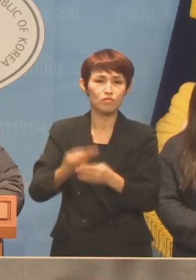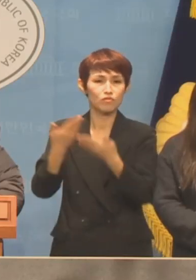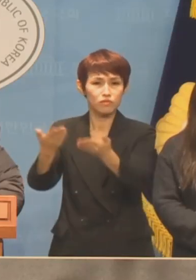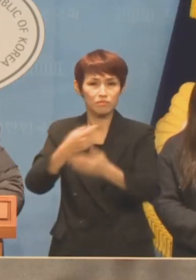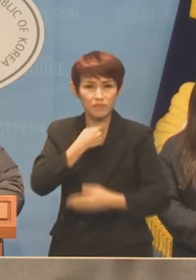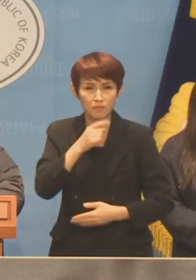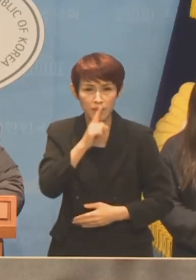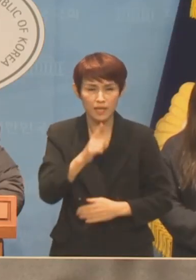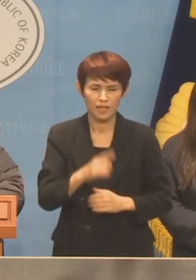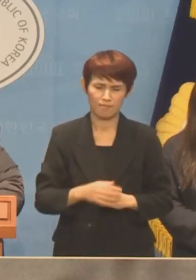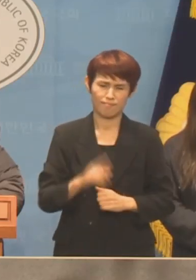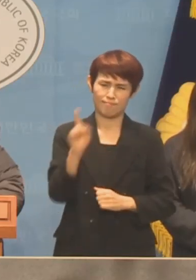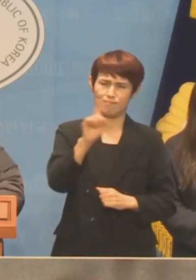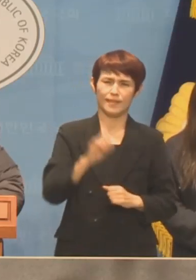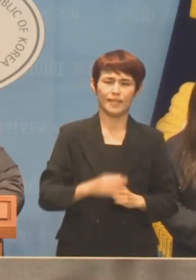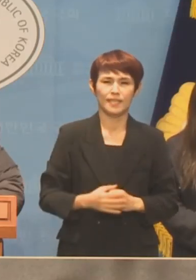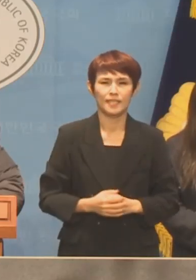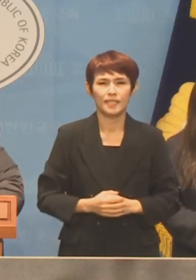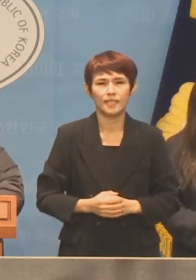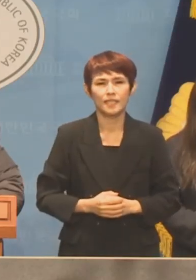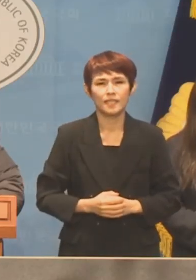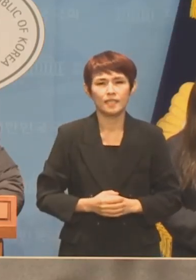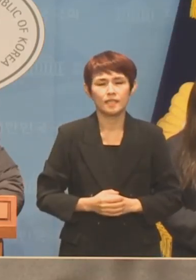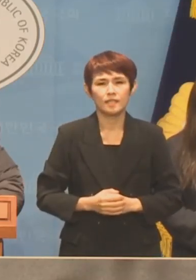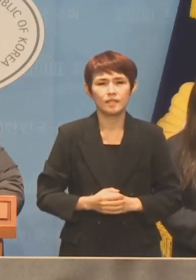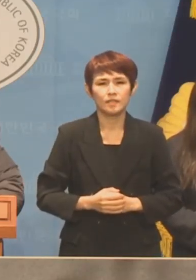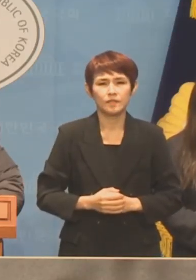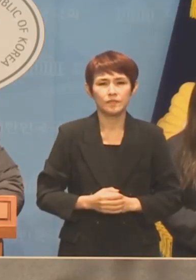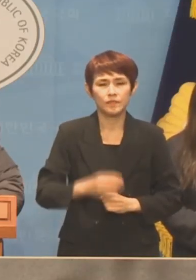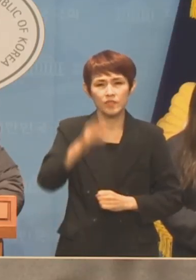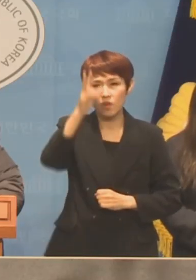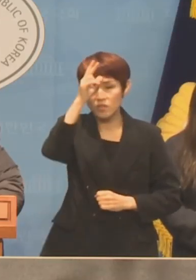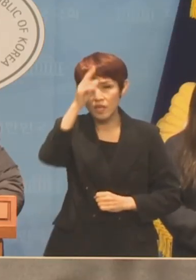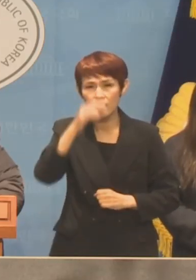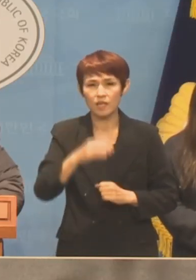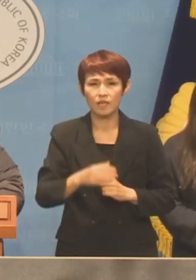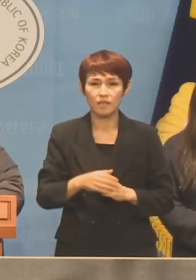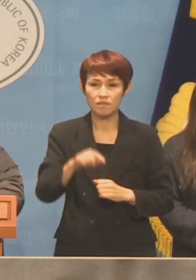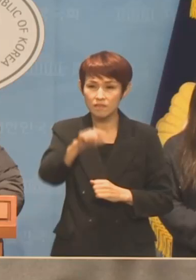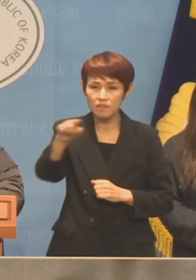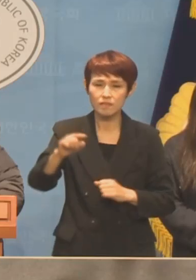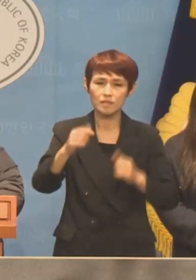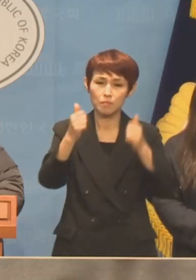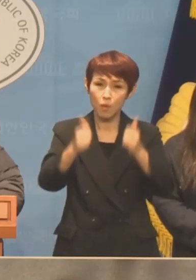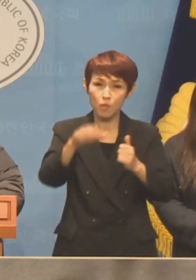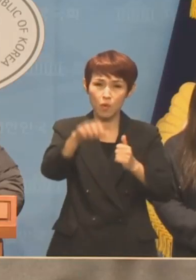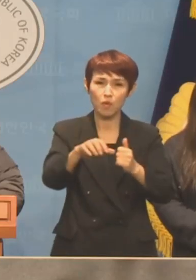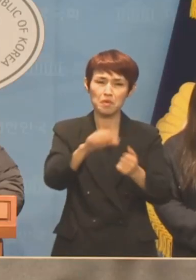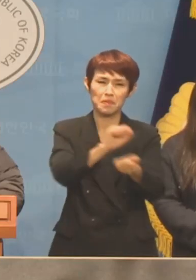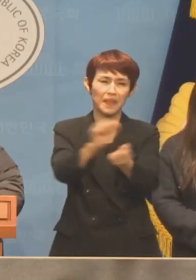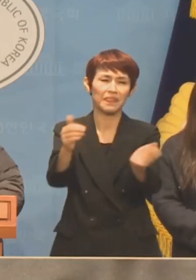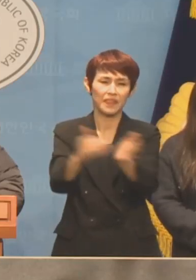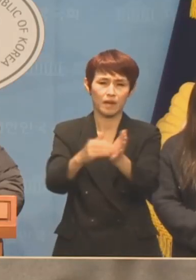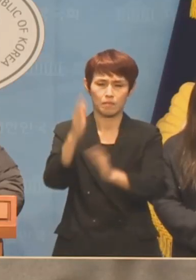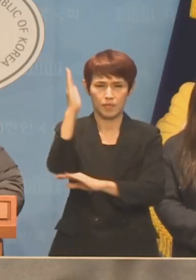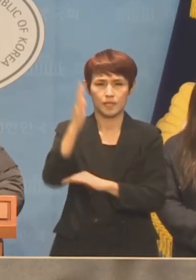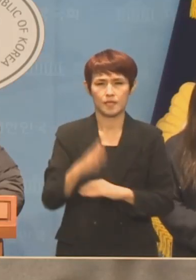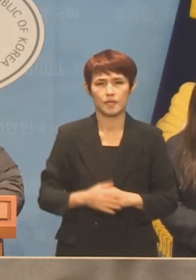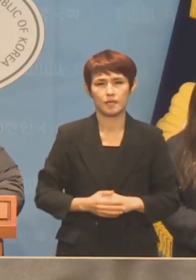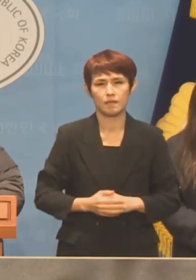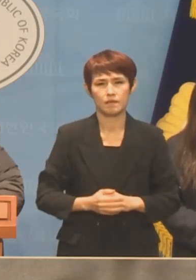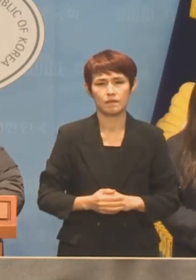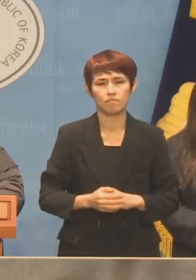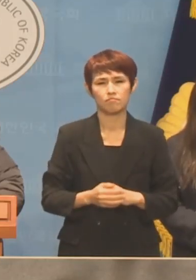서슴지 않고 있습니다. 대한민국 사법기관과 경찰기관들을 오염사역이라고 비난하고 있습니다. 내란 옹호, 내란 수괴